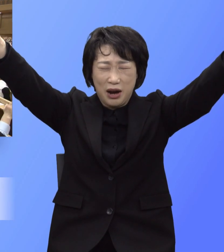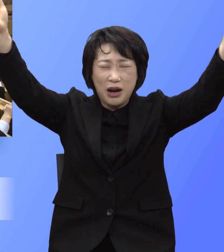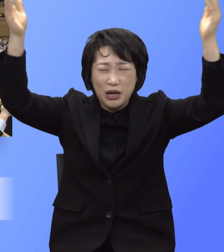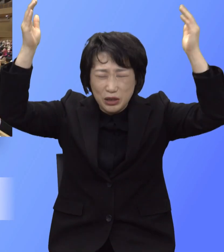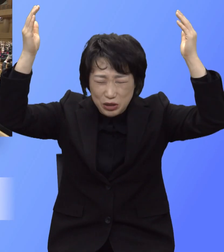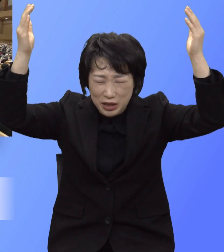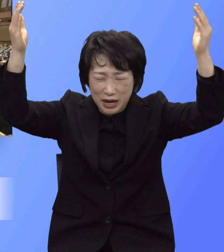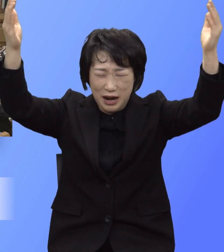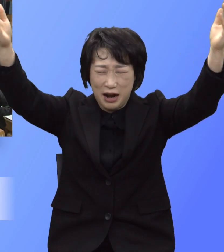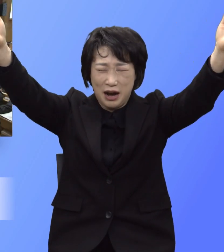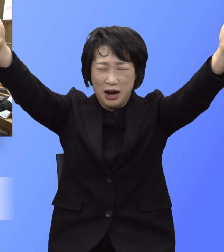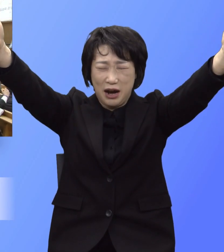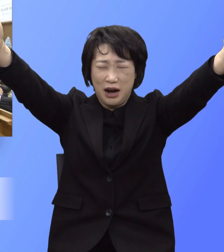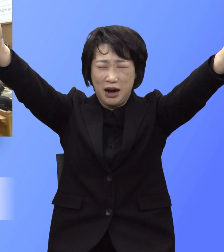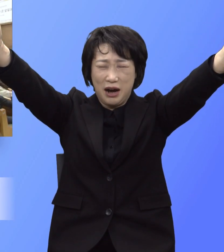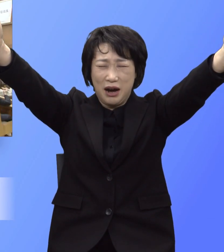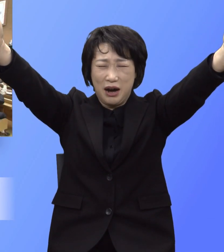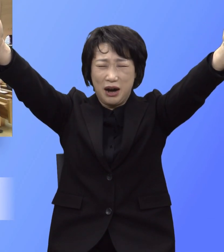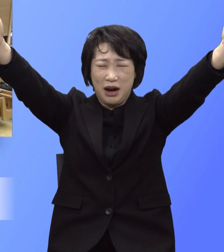주여.